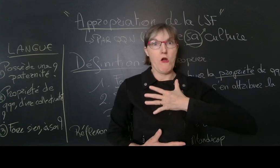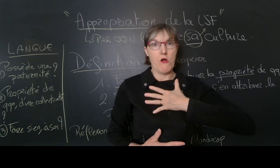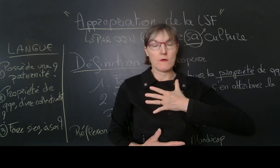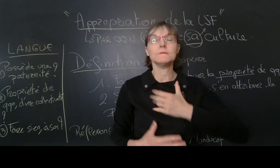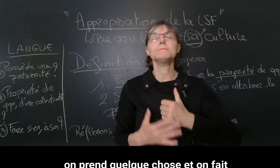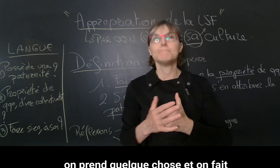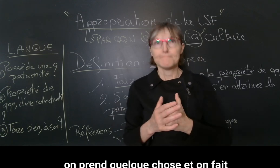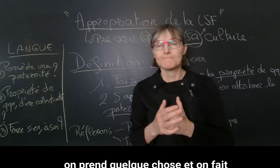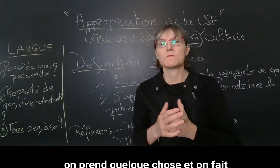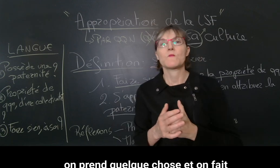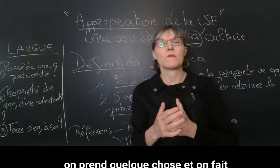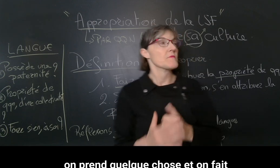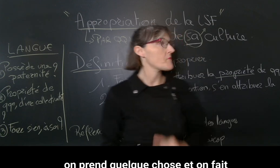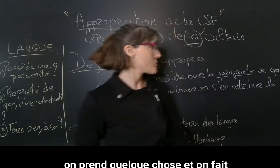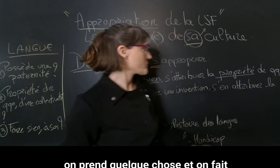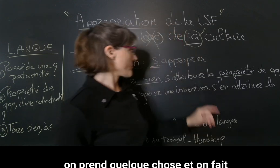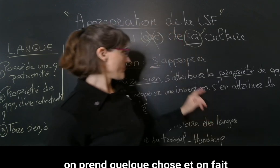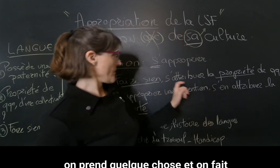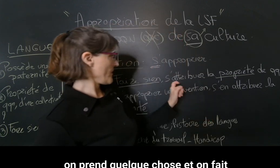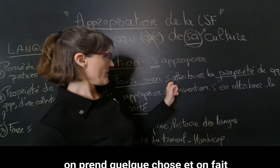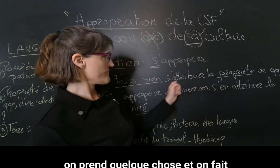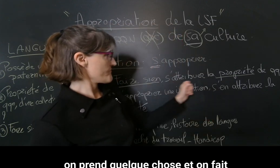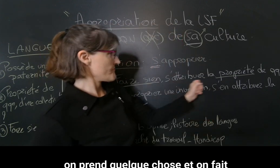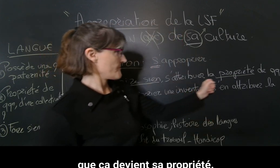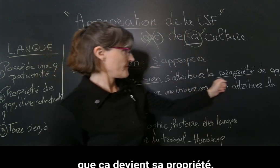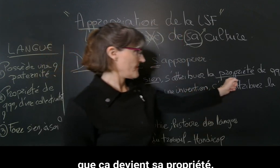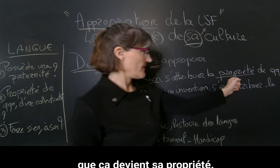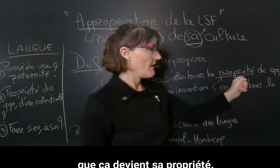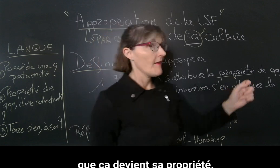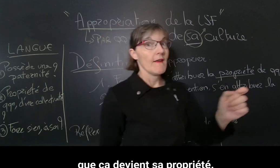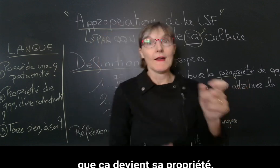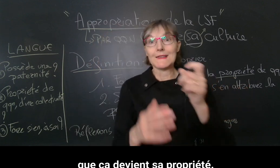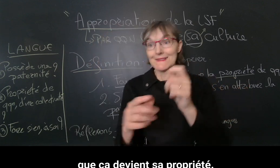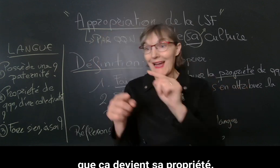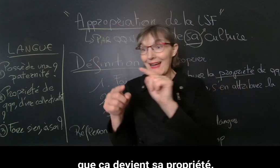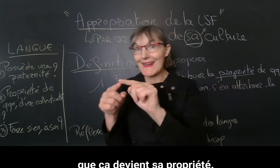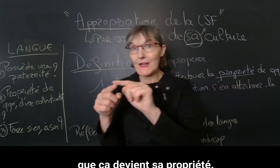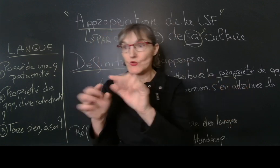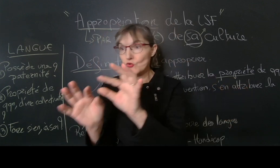donc on prend quelque chose et on fait que ça devient sa propriété